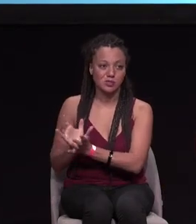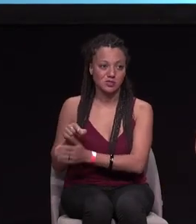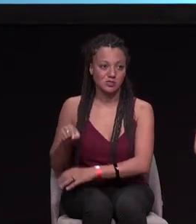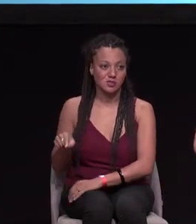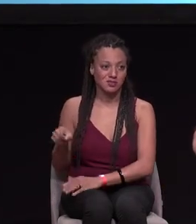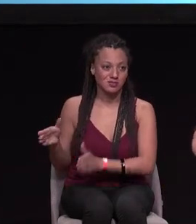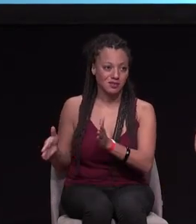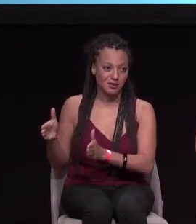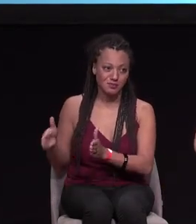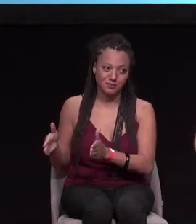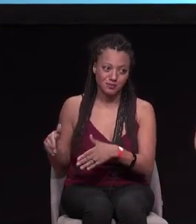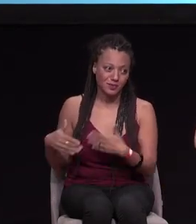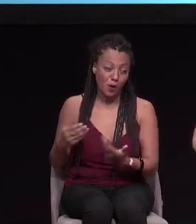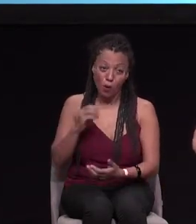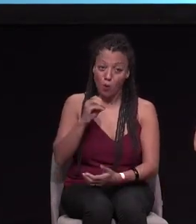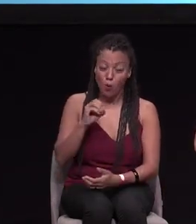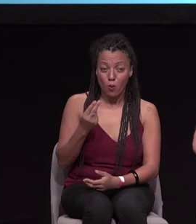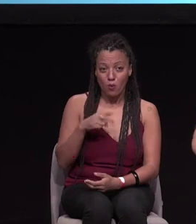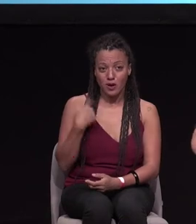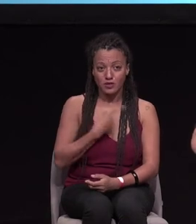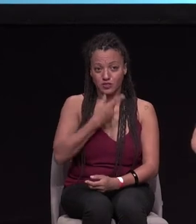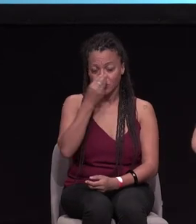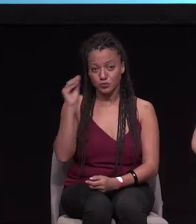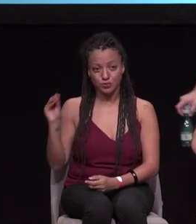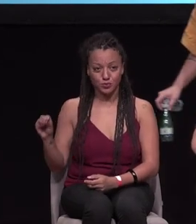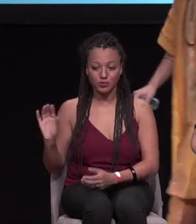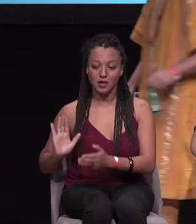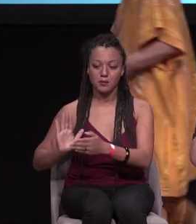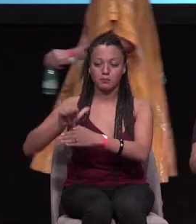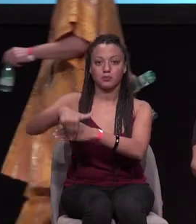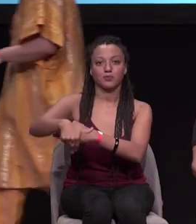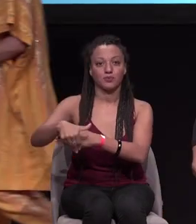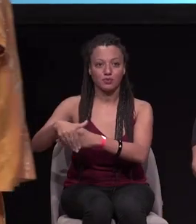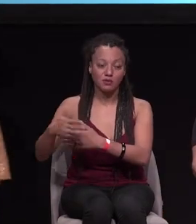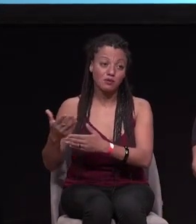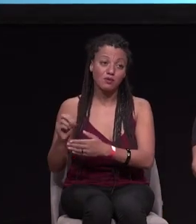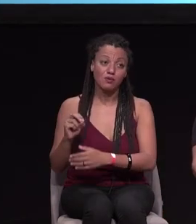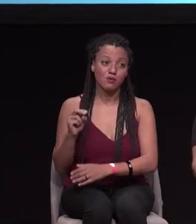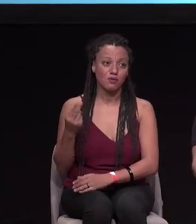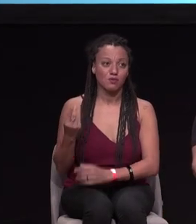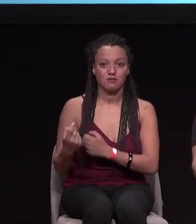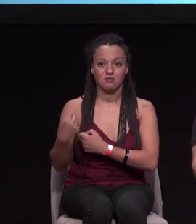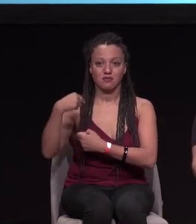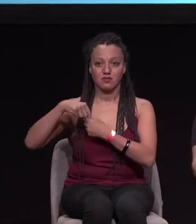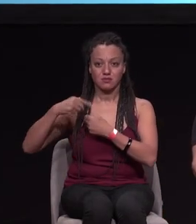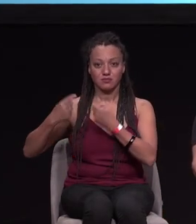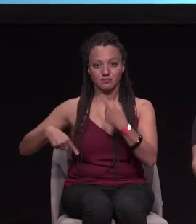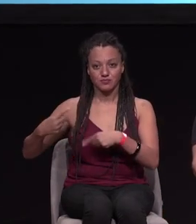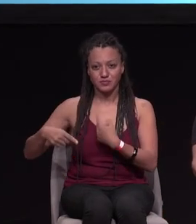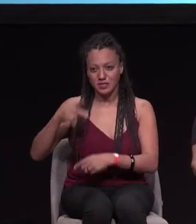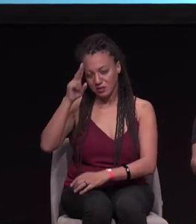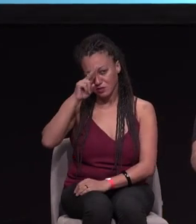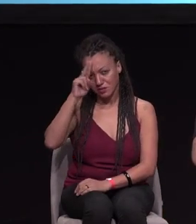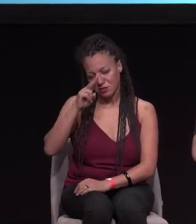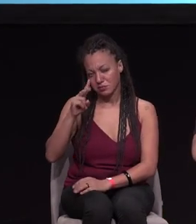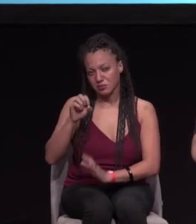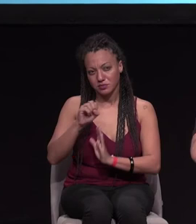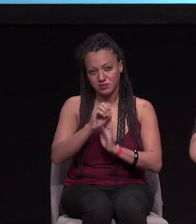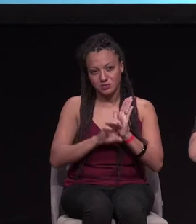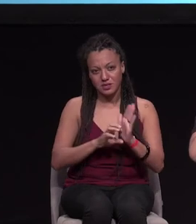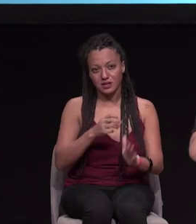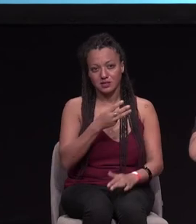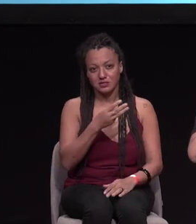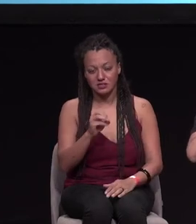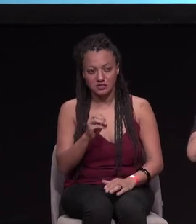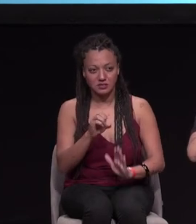não tem agente ou negligência e vai cuidar do século 20 onde esse debate pode acontecer eu acho que o mesmo problema da década de 30 e 40 do estado